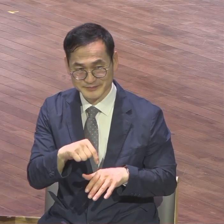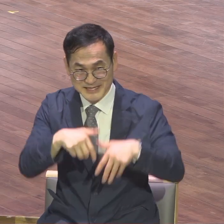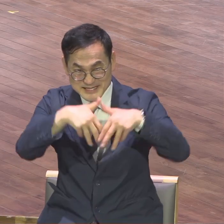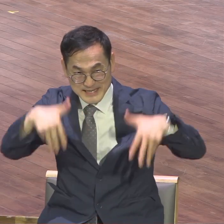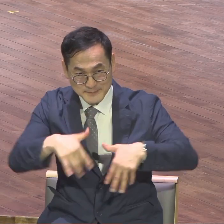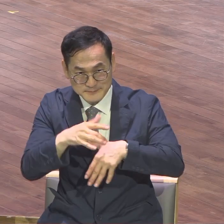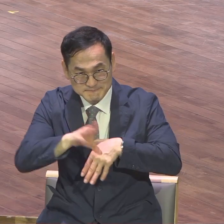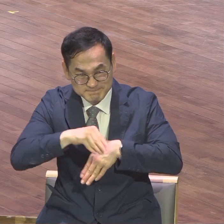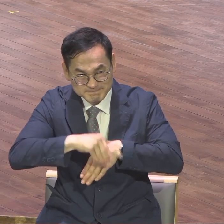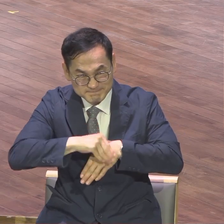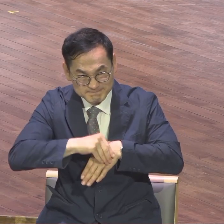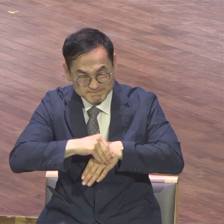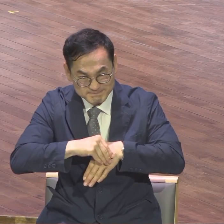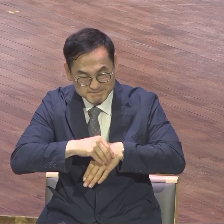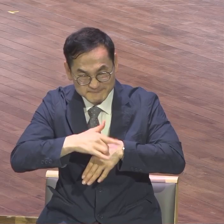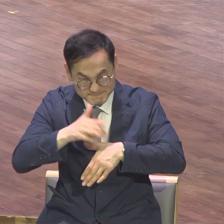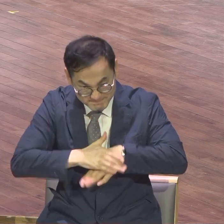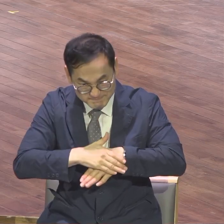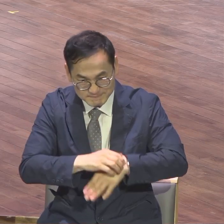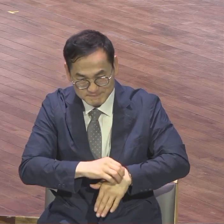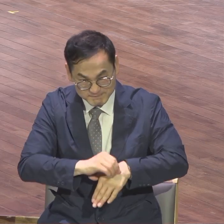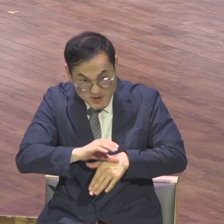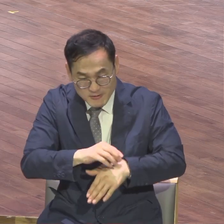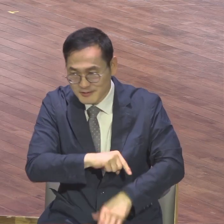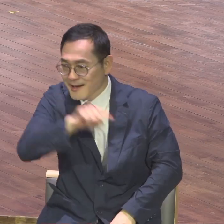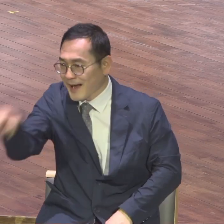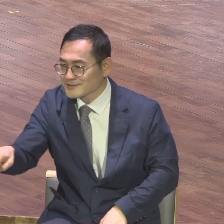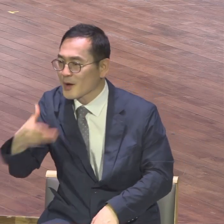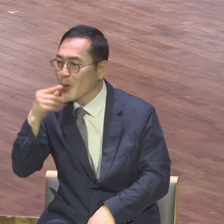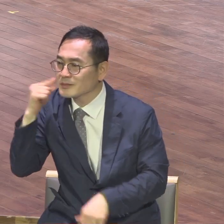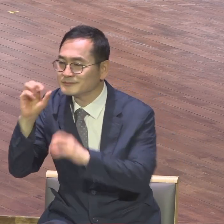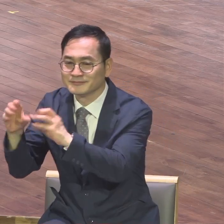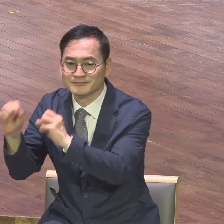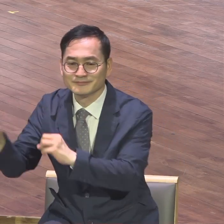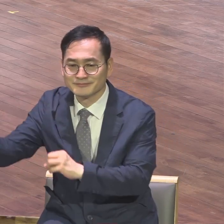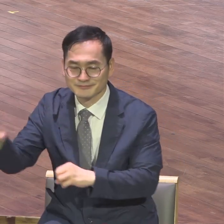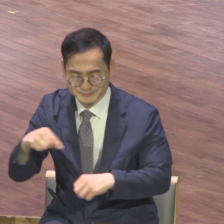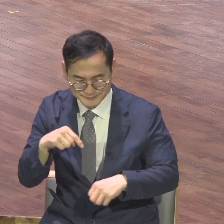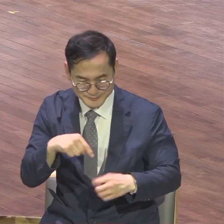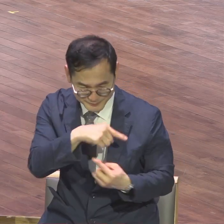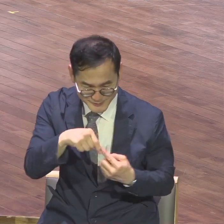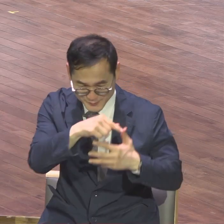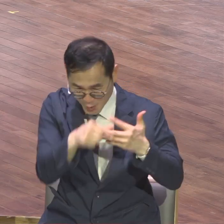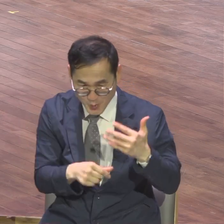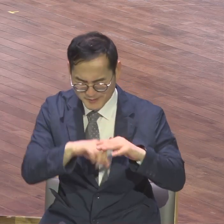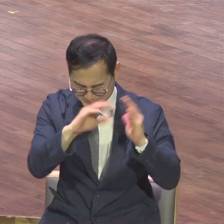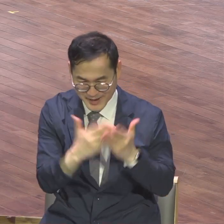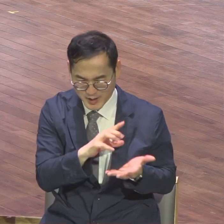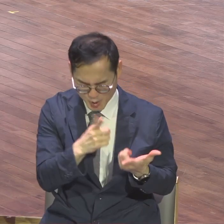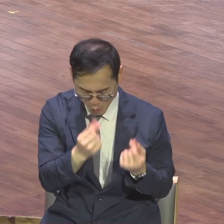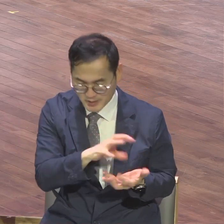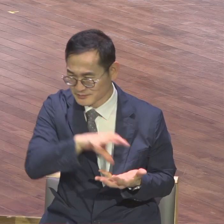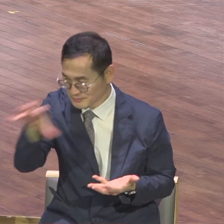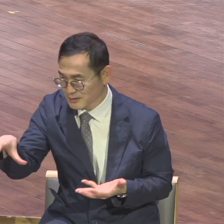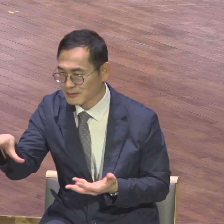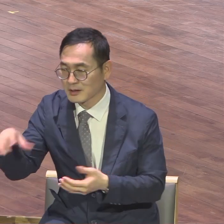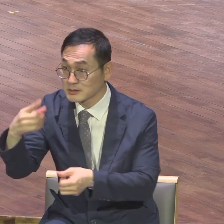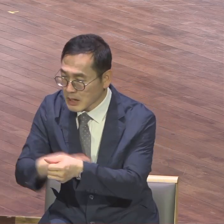예원 DNA는 다릅니다. 정말로 복음 안에서 원리스 이루는 이 DNA 다 원리스.